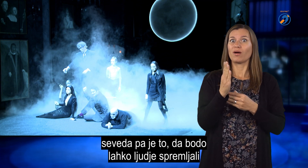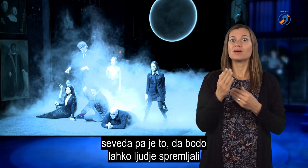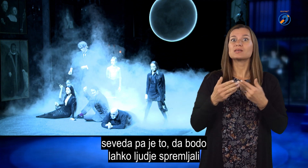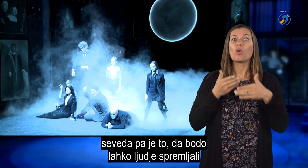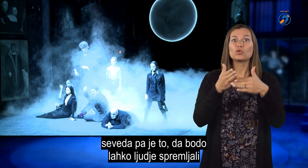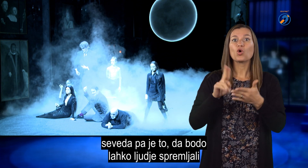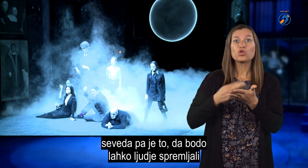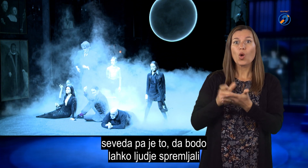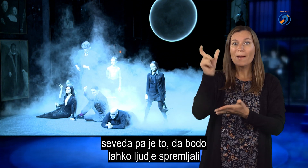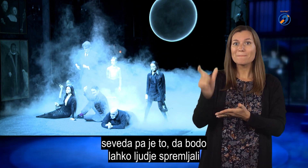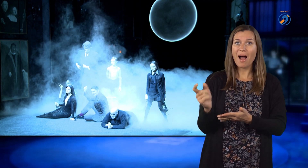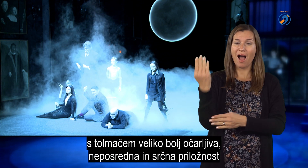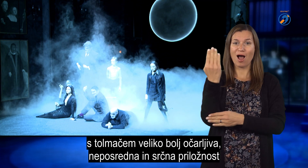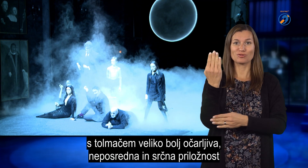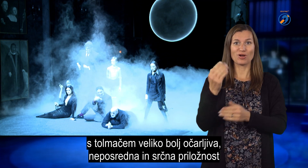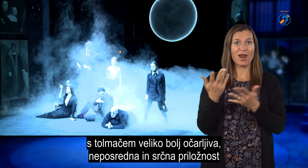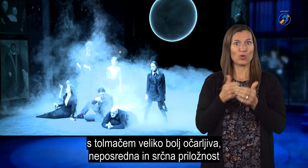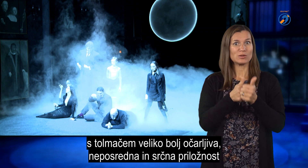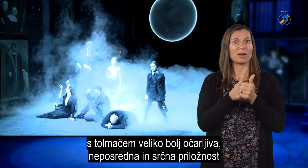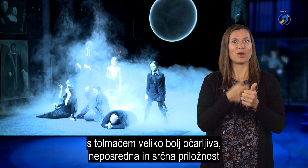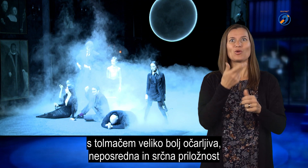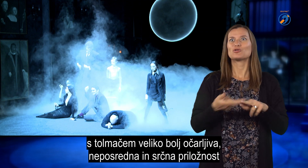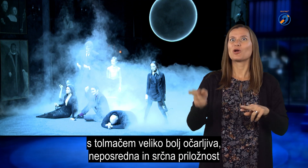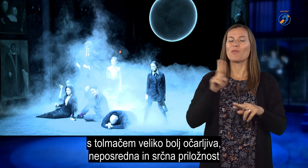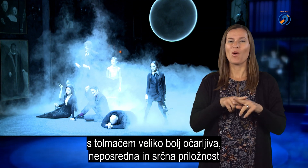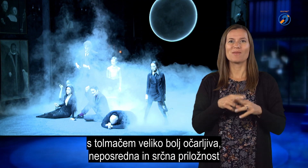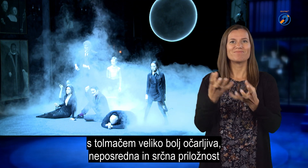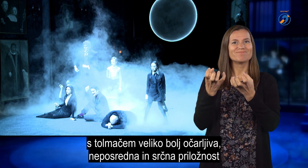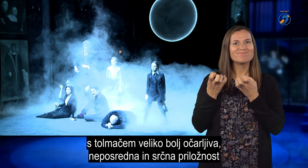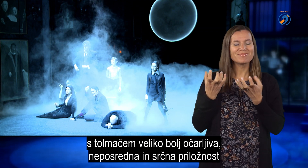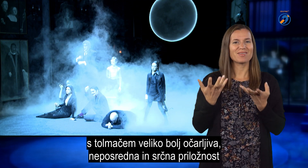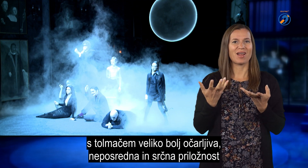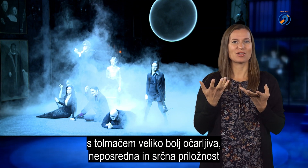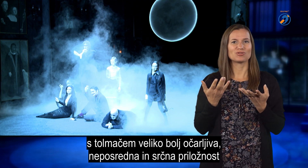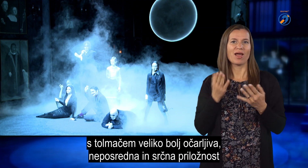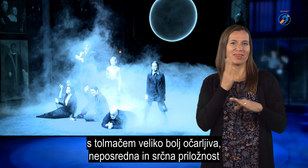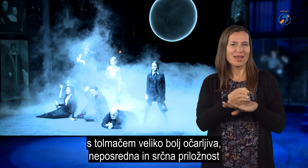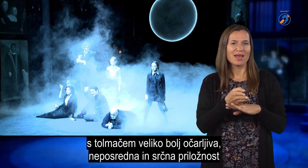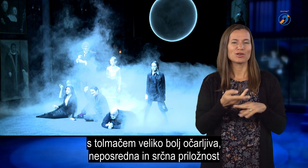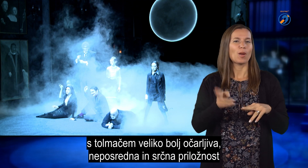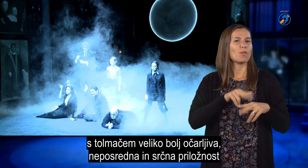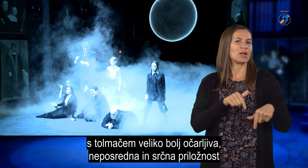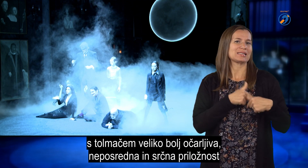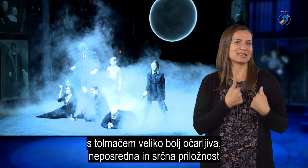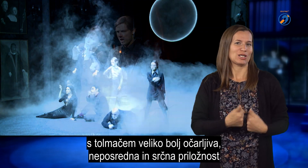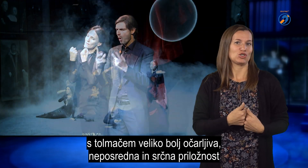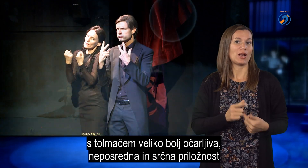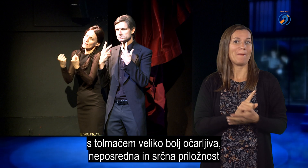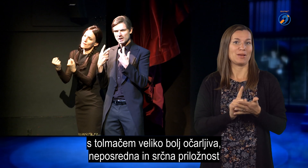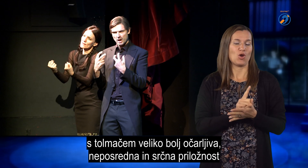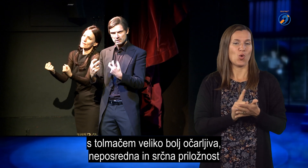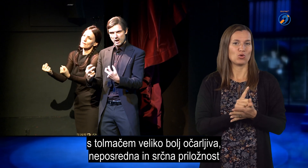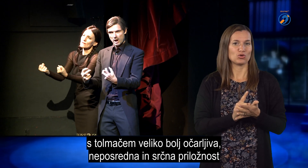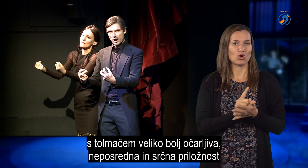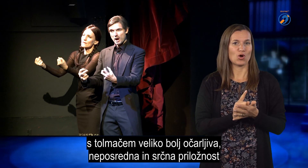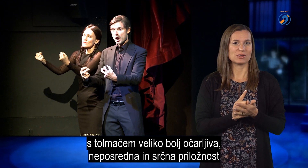bojo ljudje lahko spremljali s pomočjo tolmača, veliko bolj očarljiva, neposredna in veliko